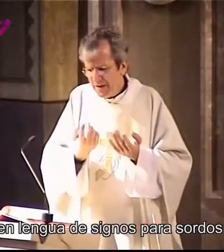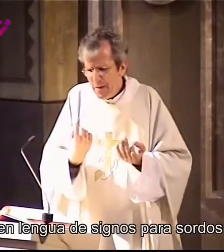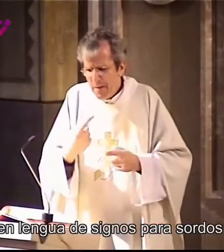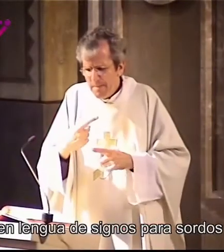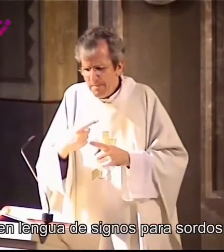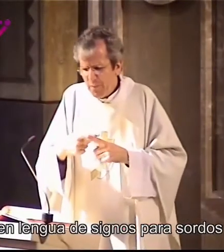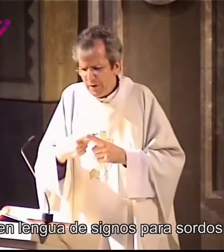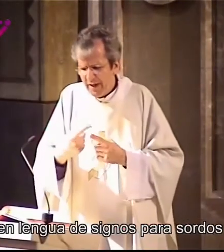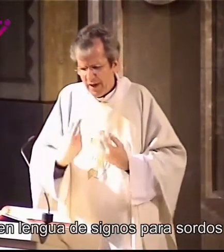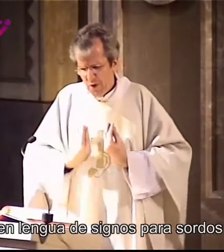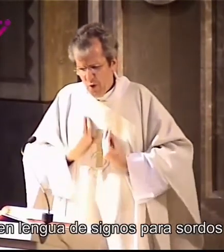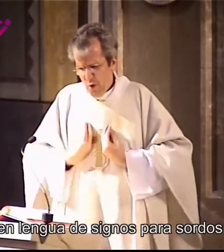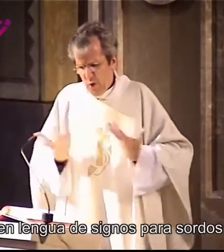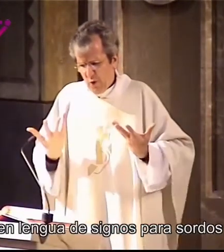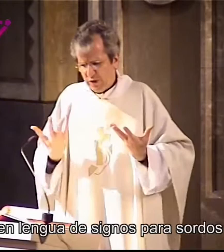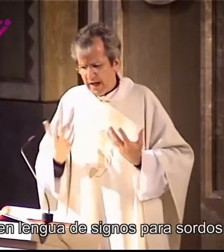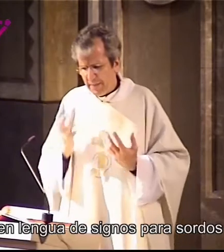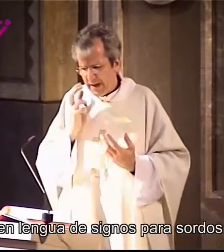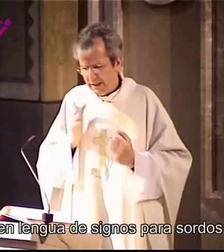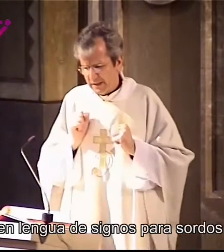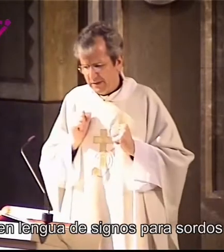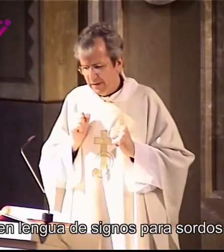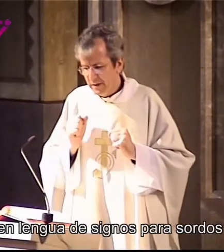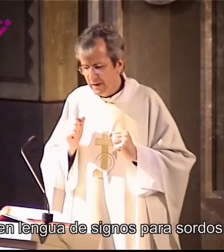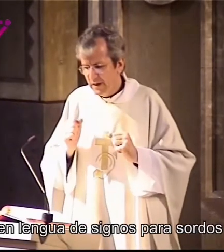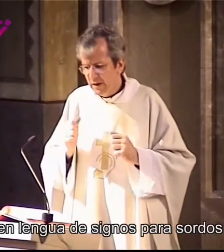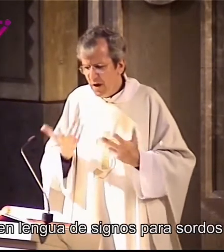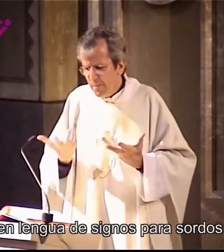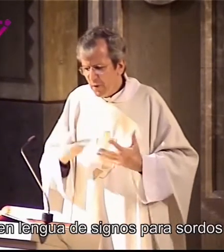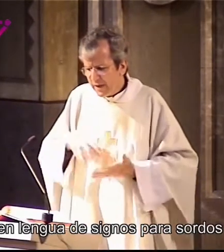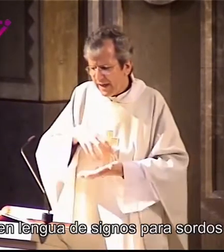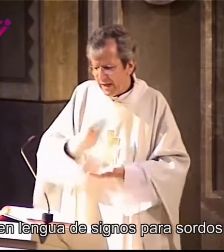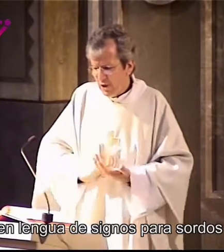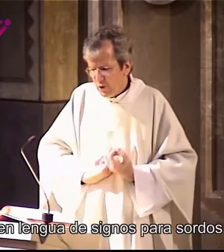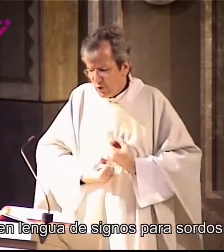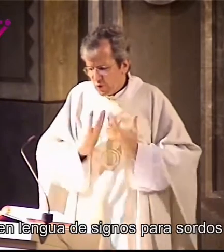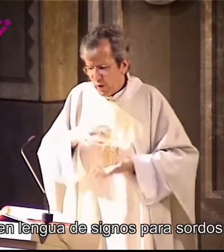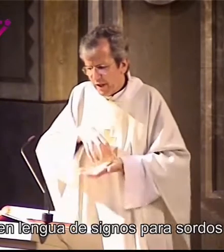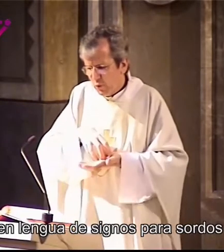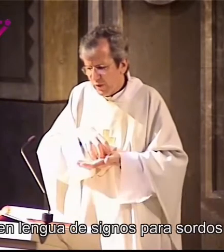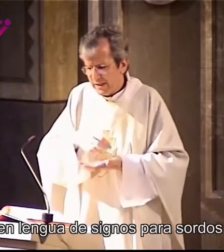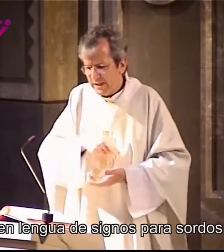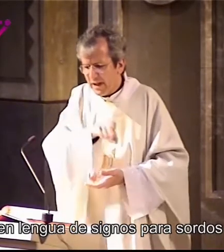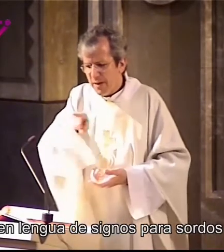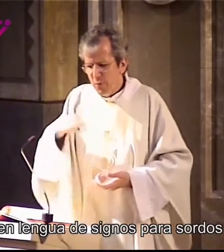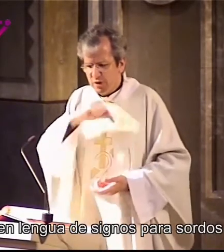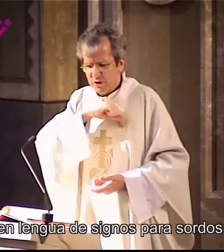¿por qué os alarmáis? ¿Por qué surgen dudas en vuestro